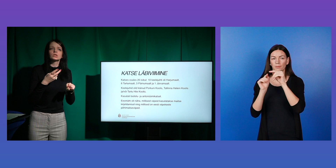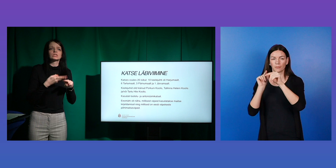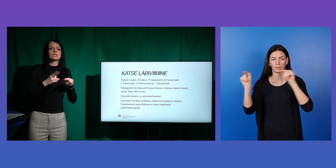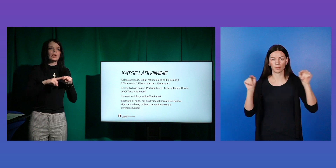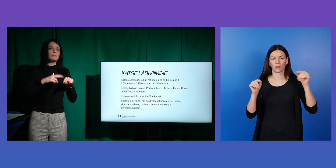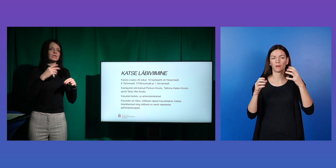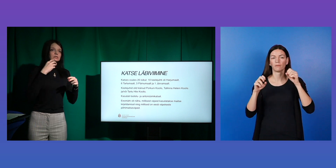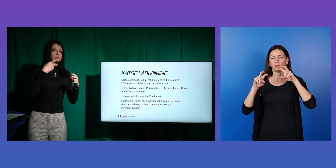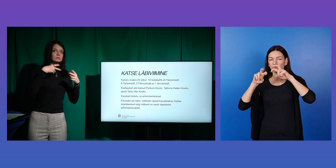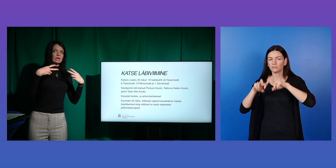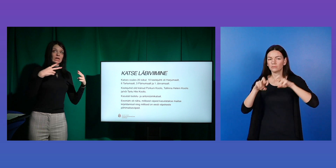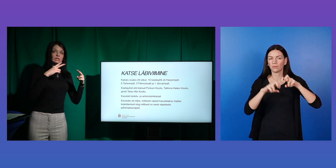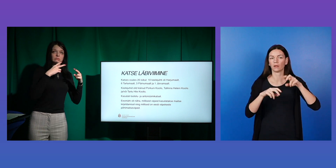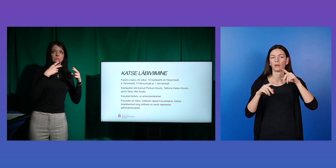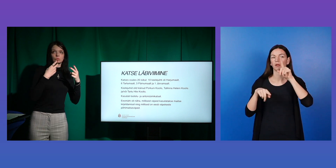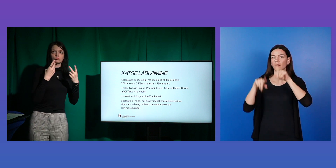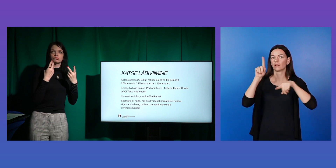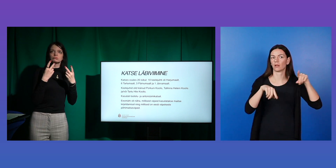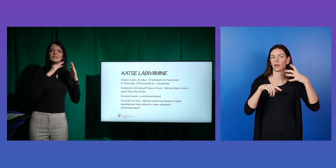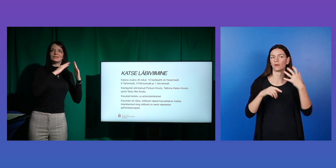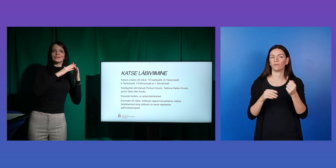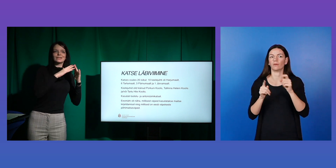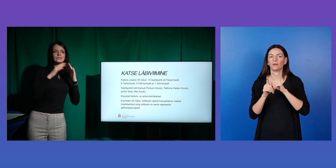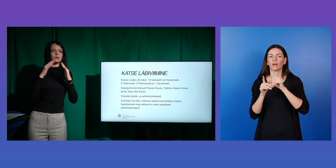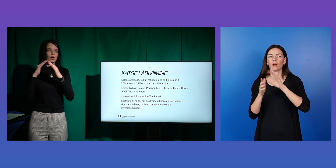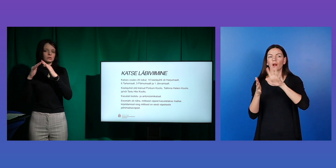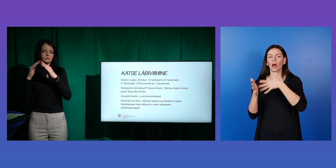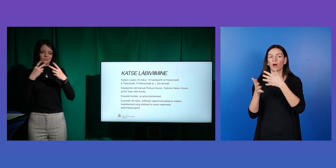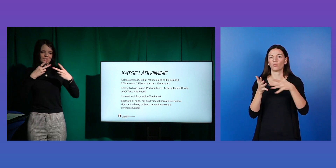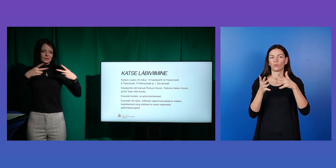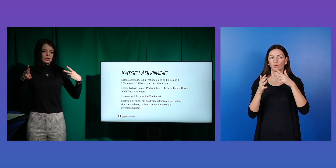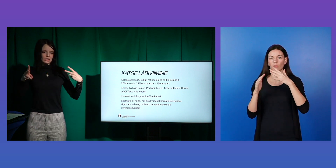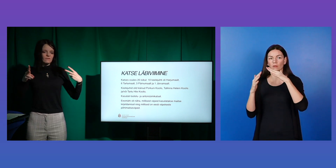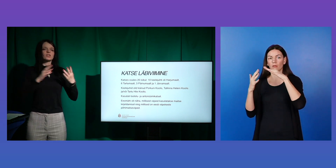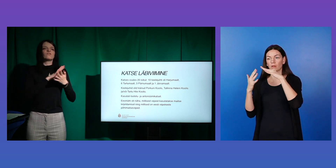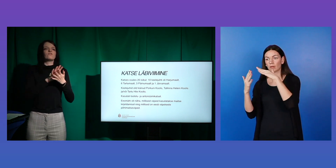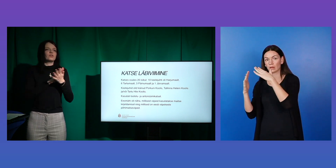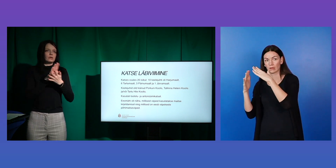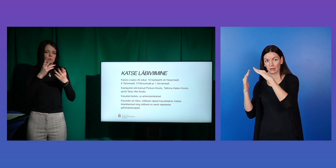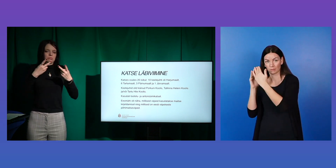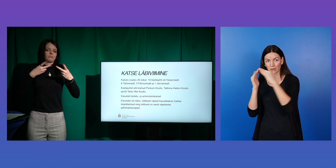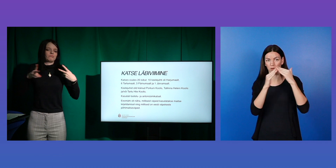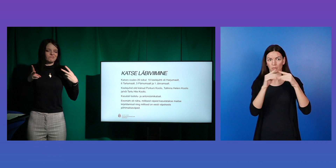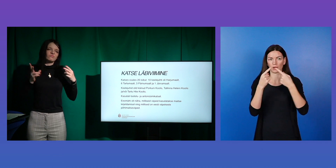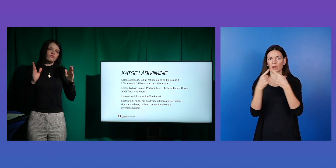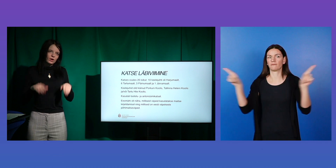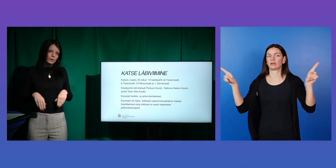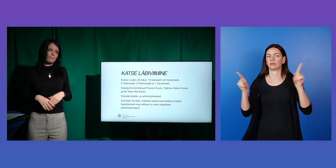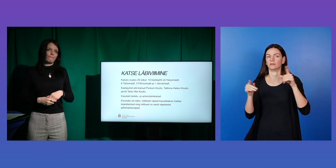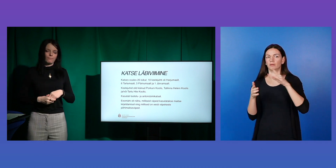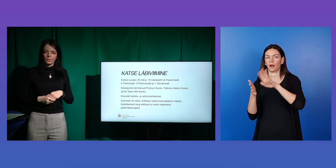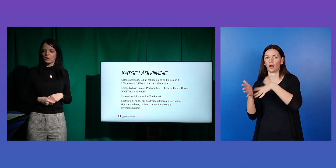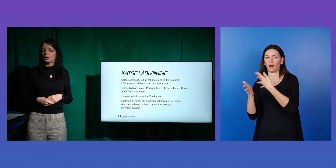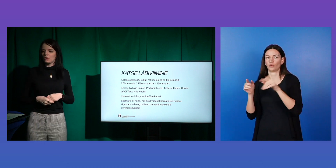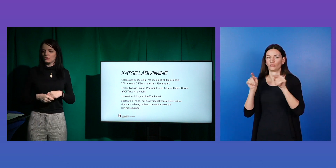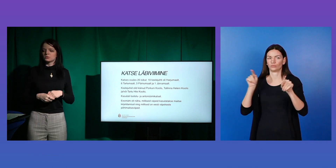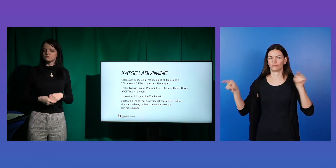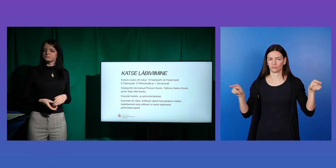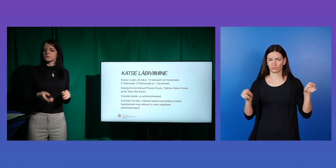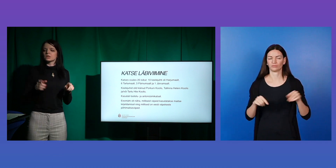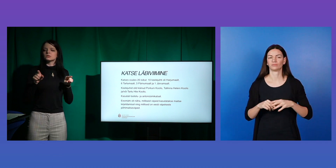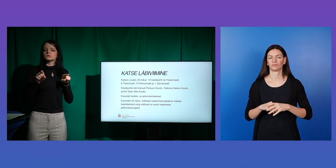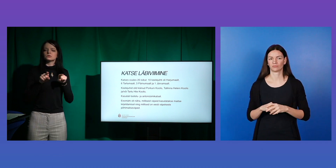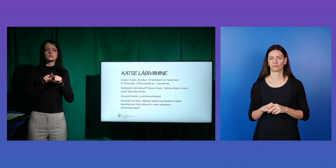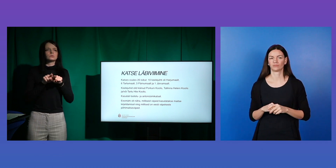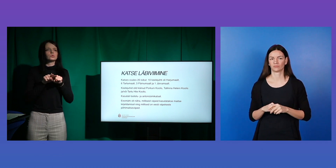Erinevad linnad. Ma arvasin, et on oluline uurida erinevatest linnadest, sellepärast, et ka viipemärgid on erinevad